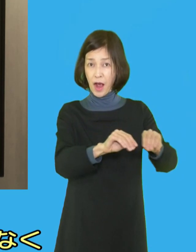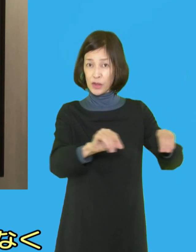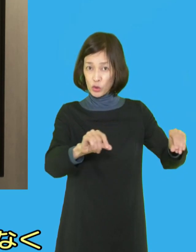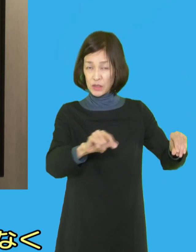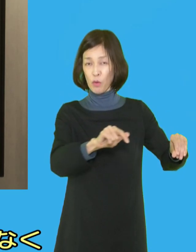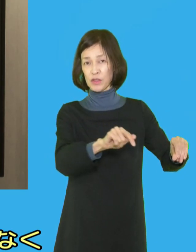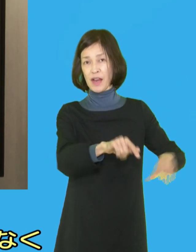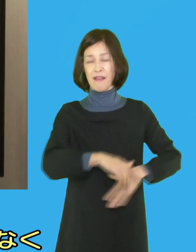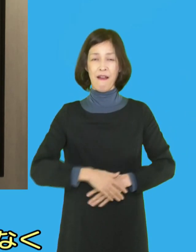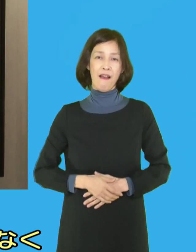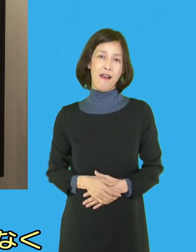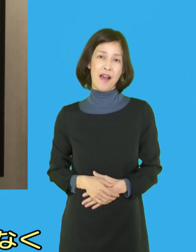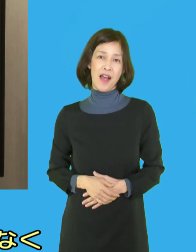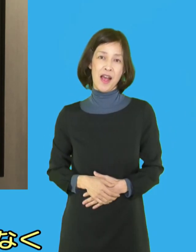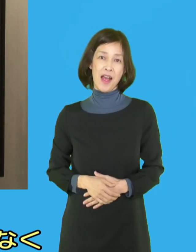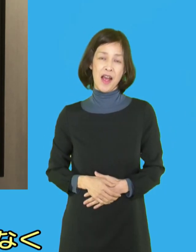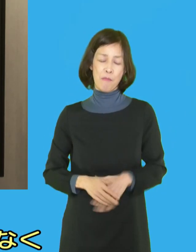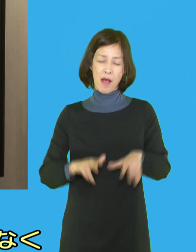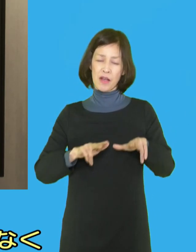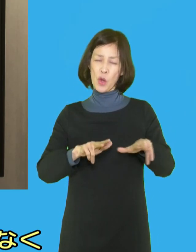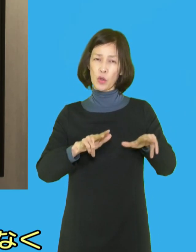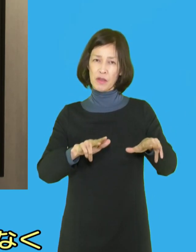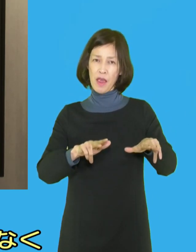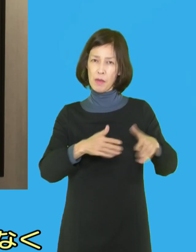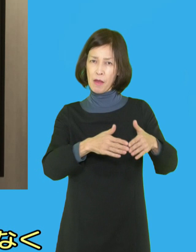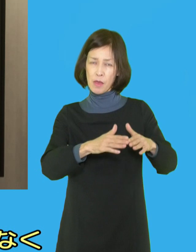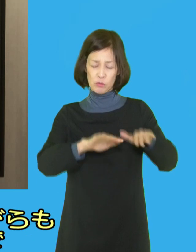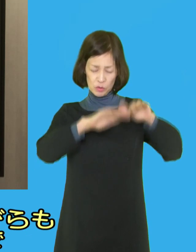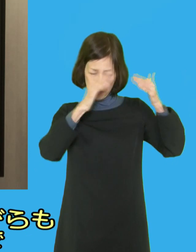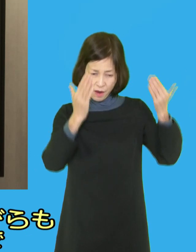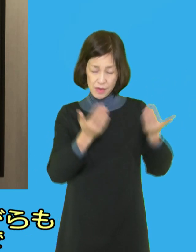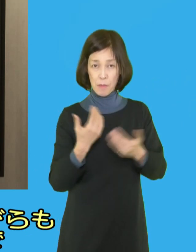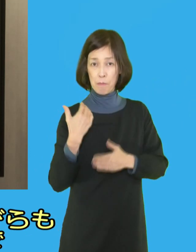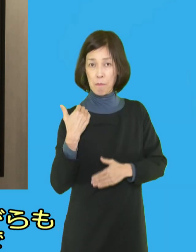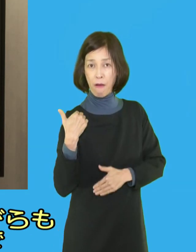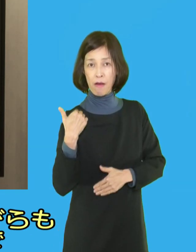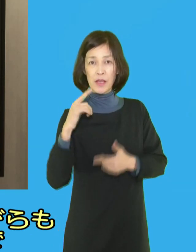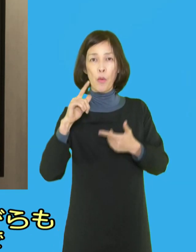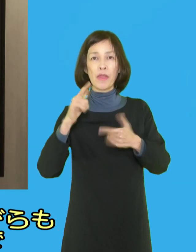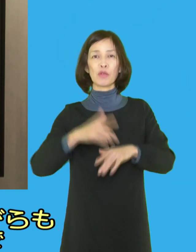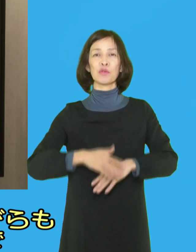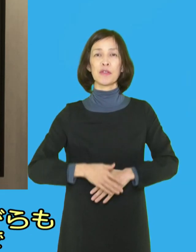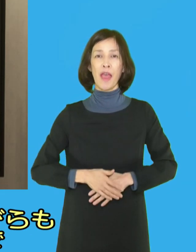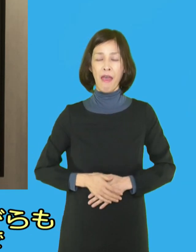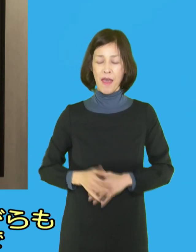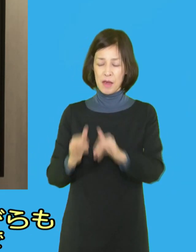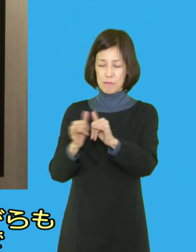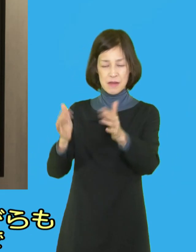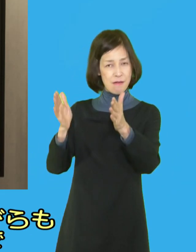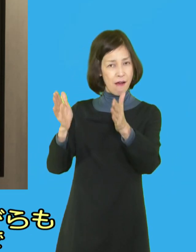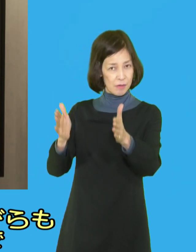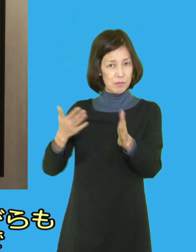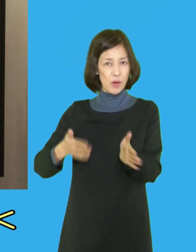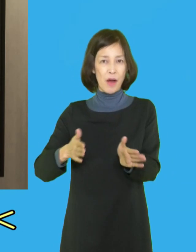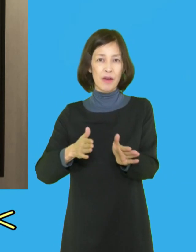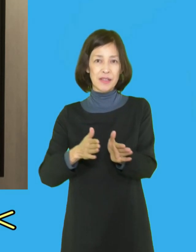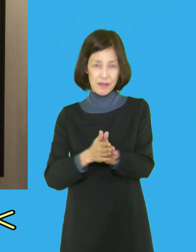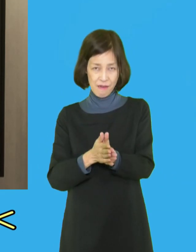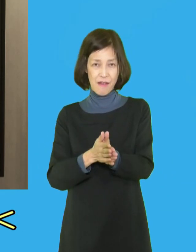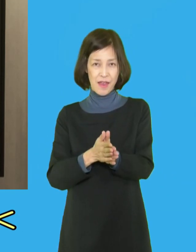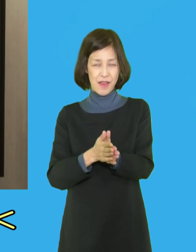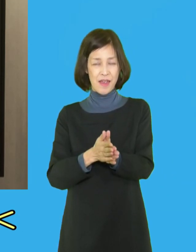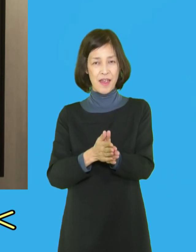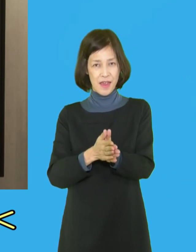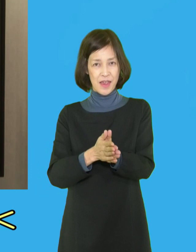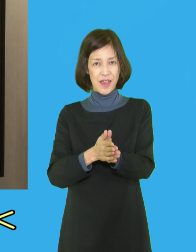もまあ、行政がすべて作るんじゃなくて民間の力を活用しながら、まあ、複合施設みたいな形で行政の支